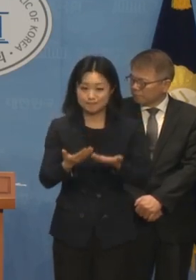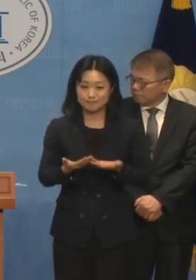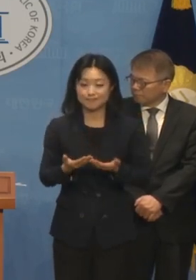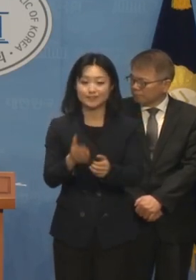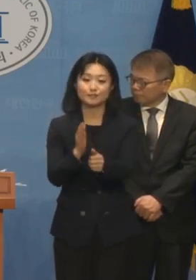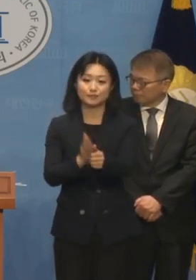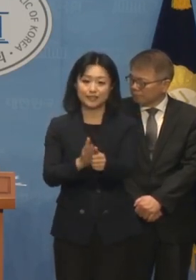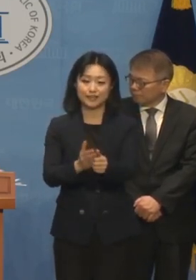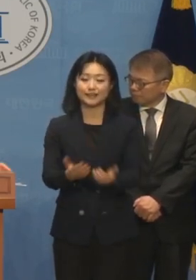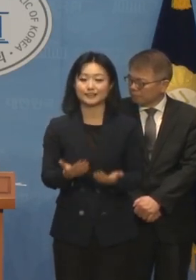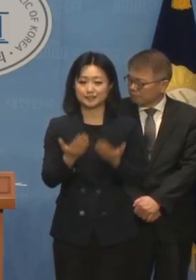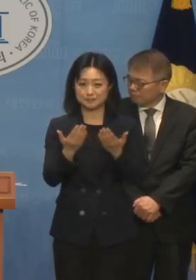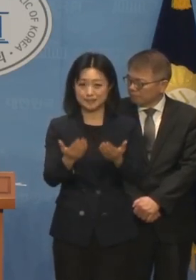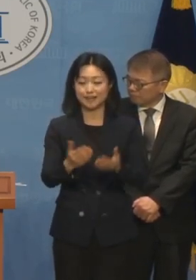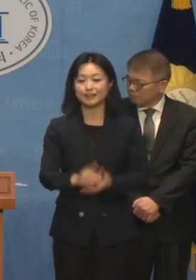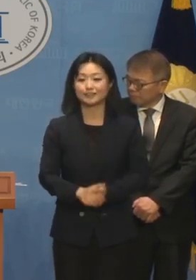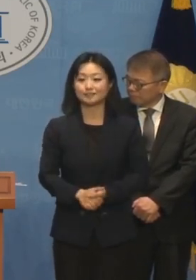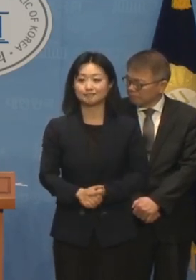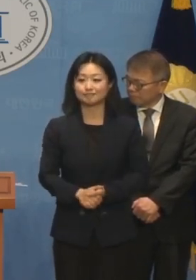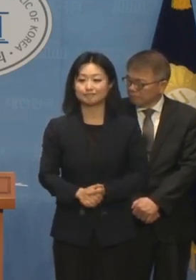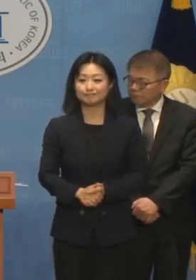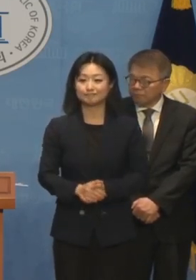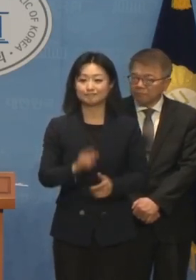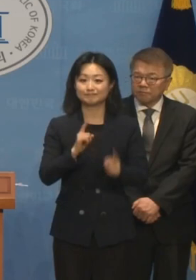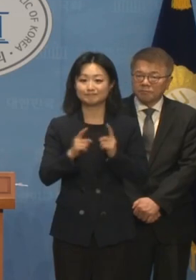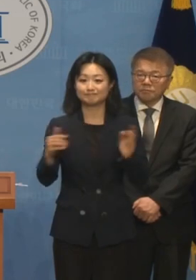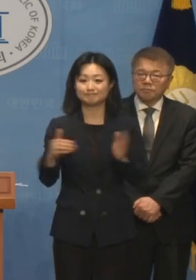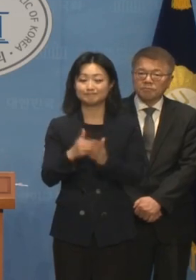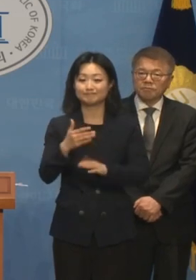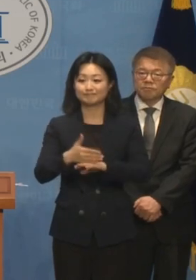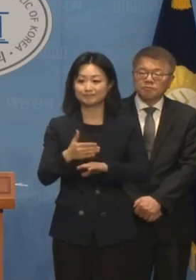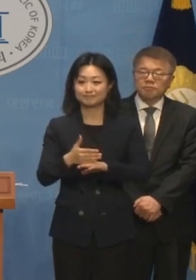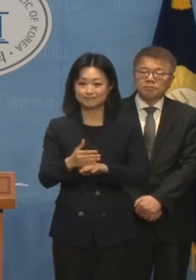보내주시기를 부탁드립니다. 이상입니다. 감사합니다.